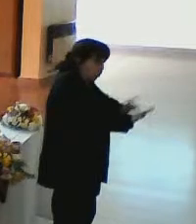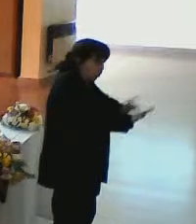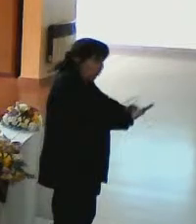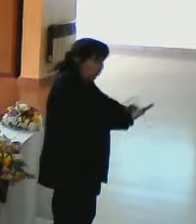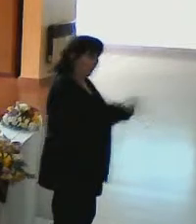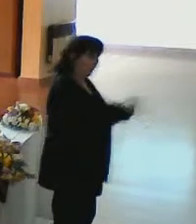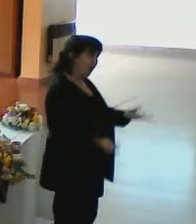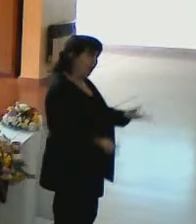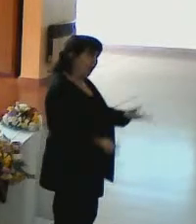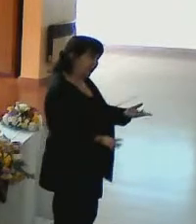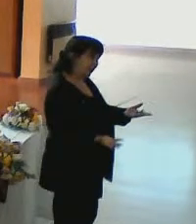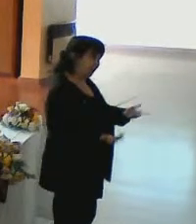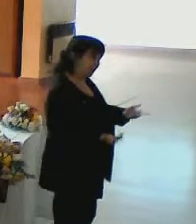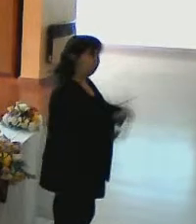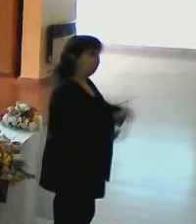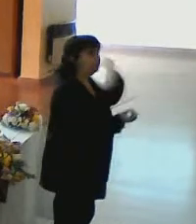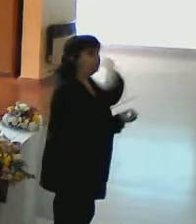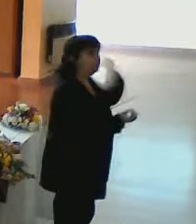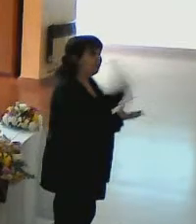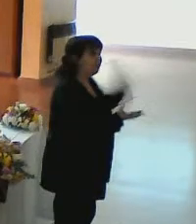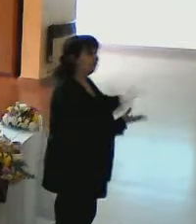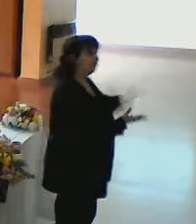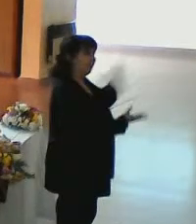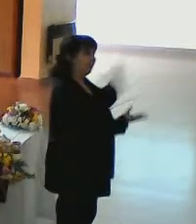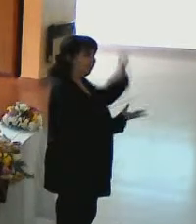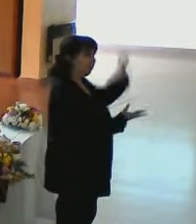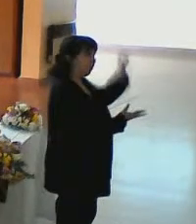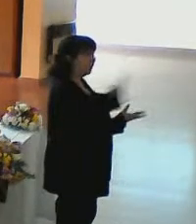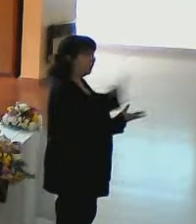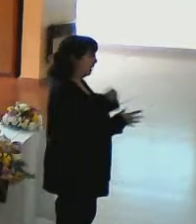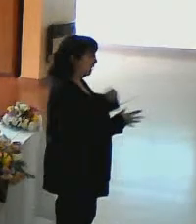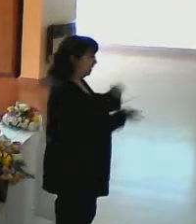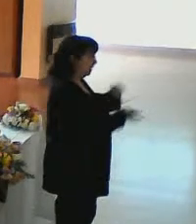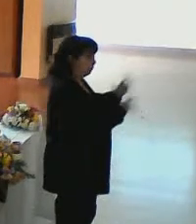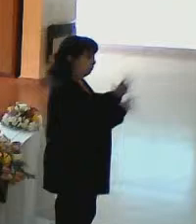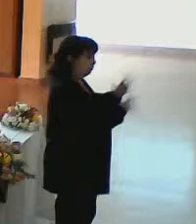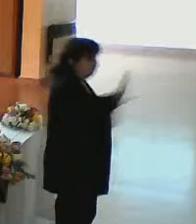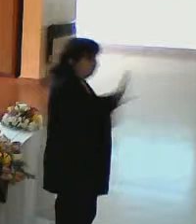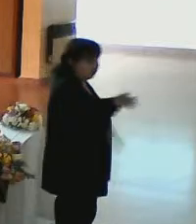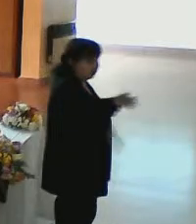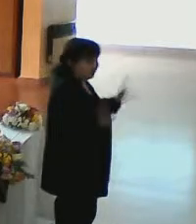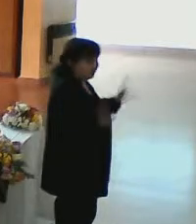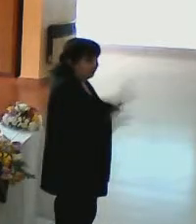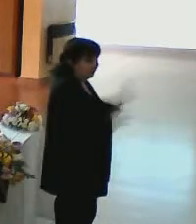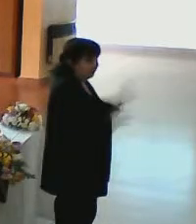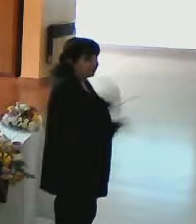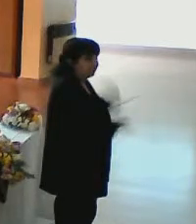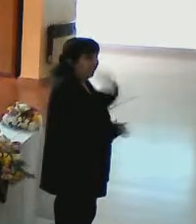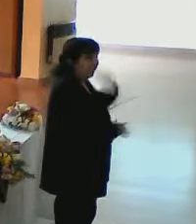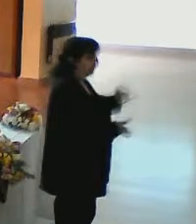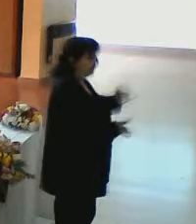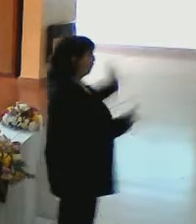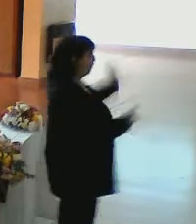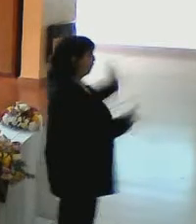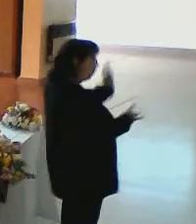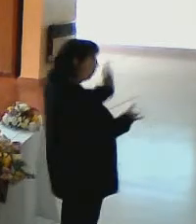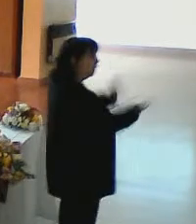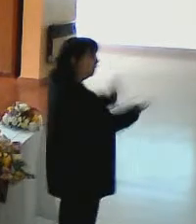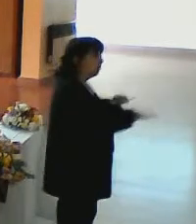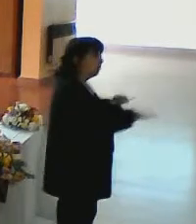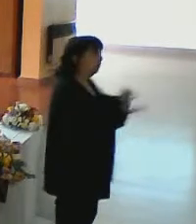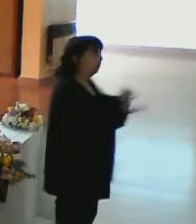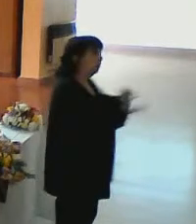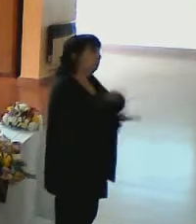ejemplo, trastornos de estos niños que los interrogamos saben tener trastornos del sueño, trastornos en la alimentación, son niños que